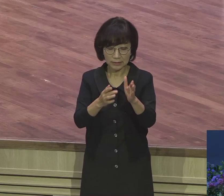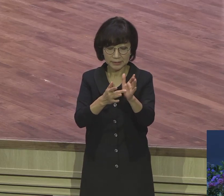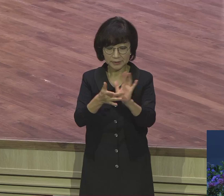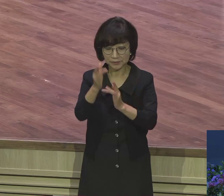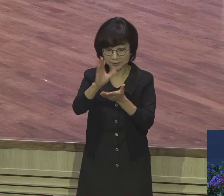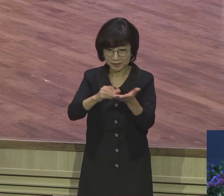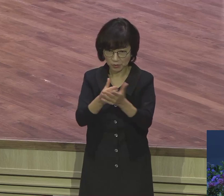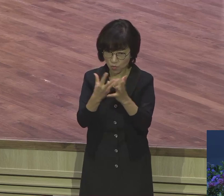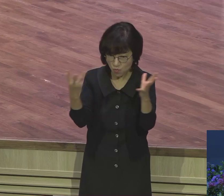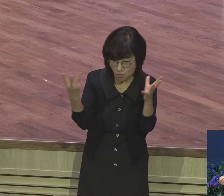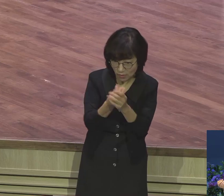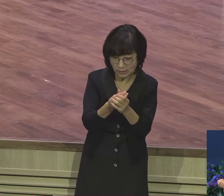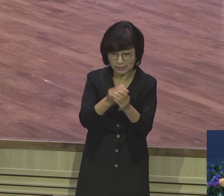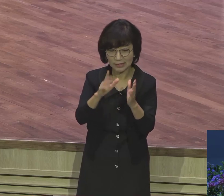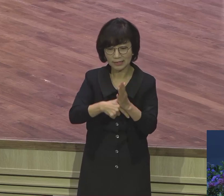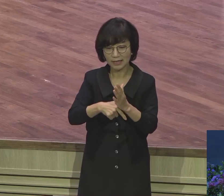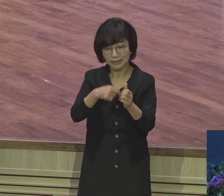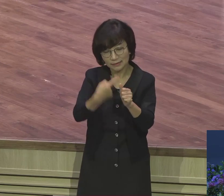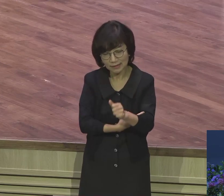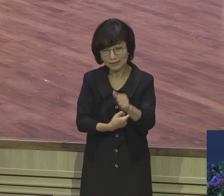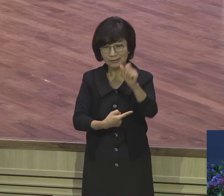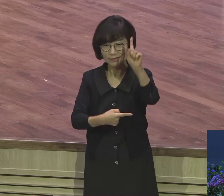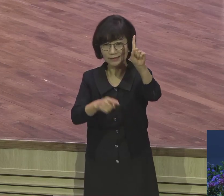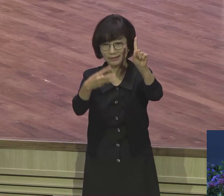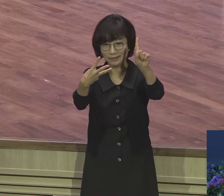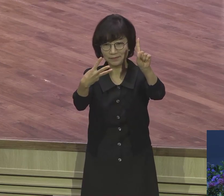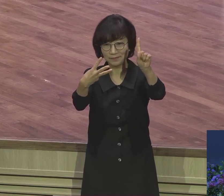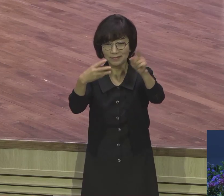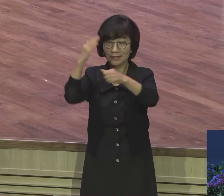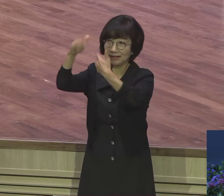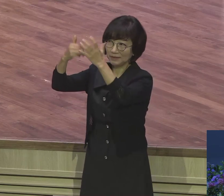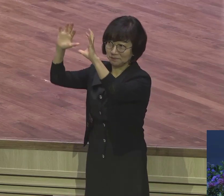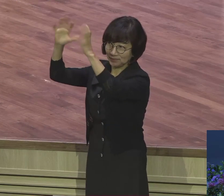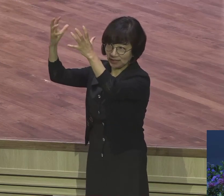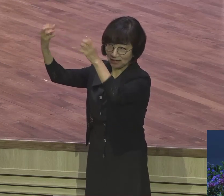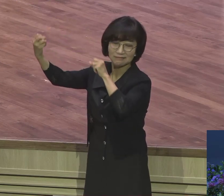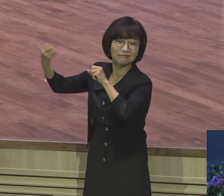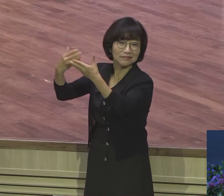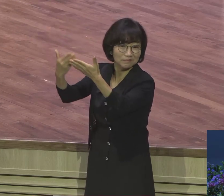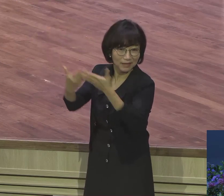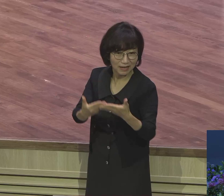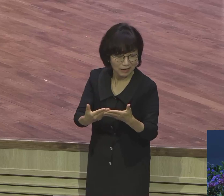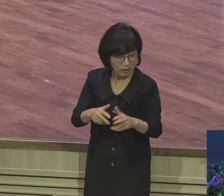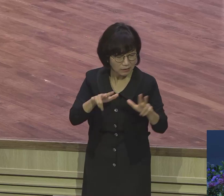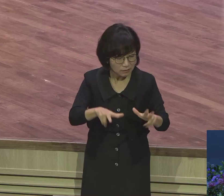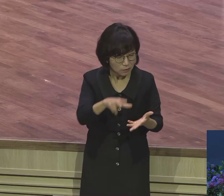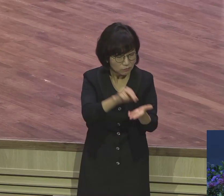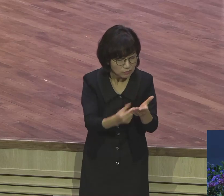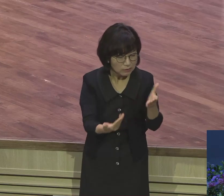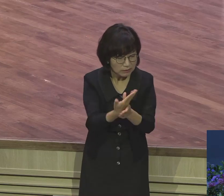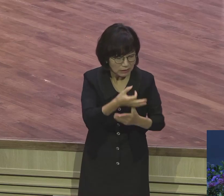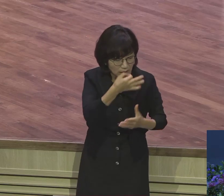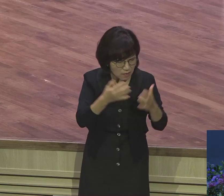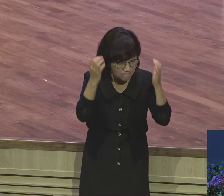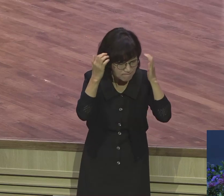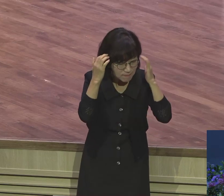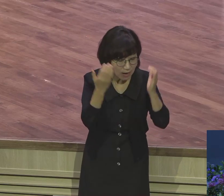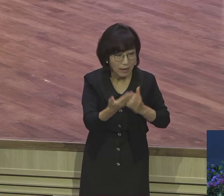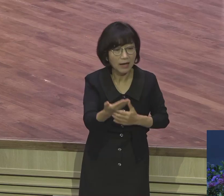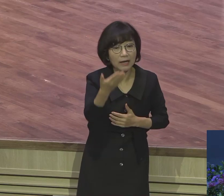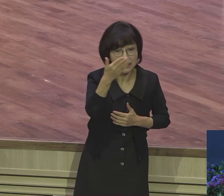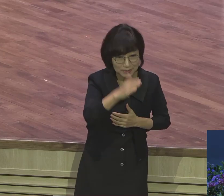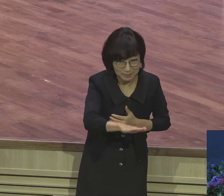주위에서 모신 곳이 하나님의 나라 이 모든 문제 사건 마음속력경과 고통 속에서 누릴 수 있는